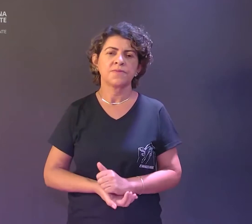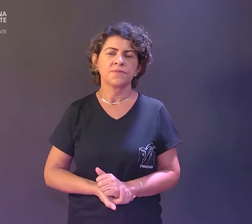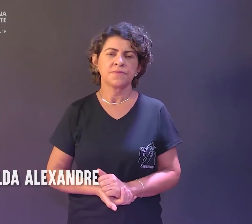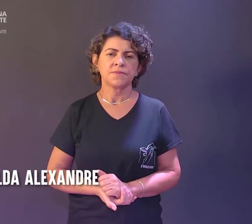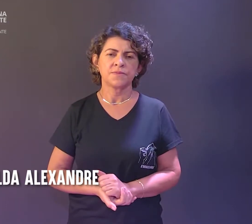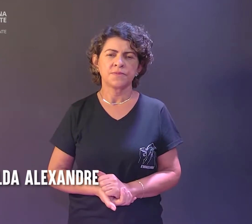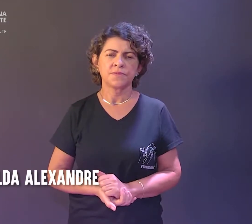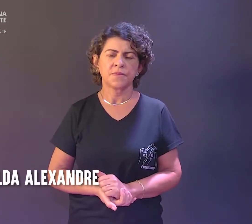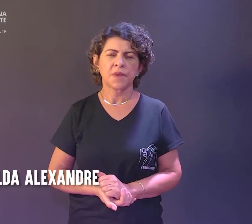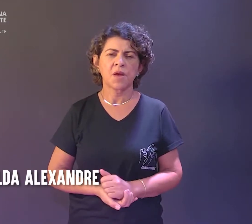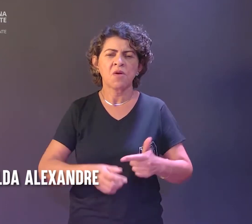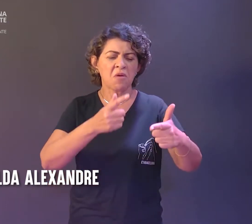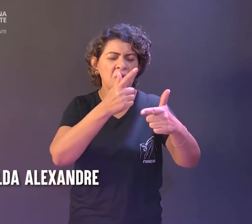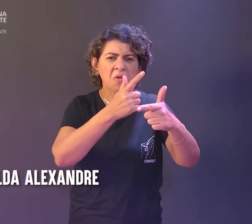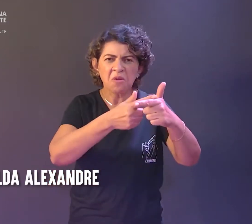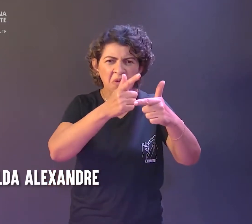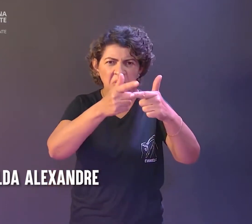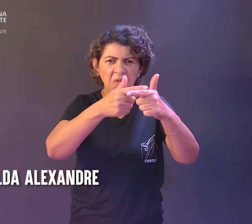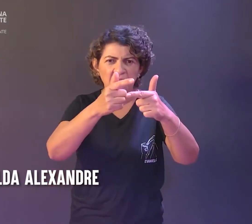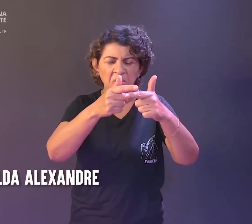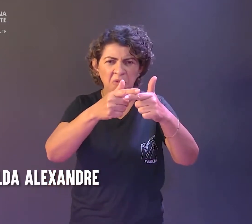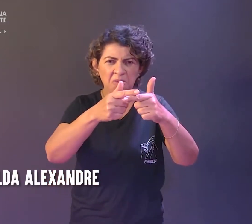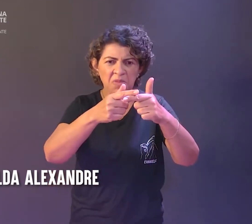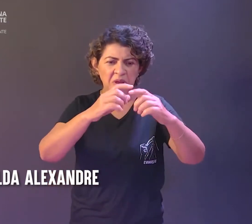O problema do coração humano.